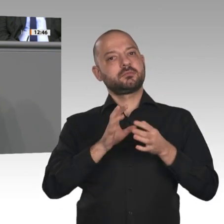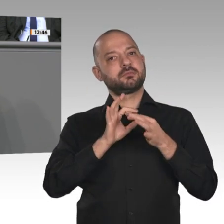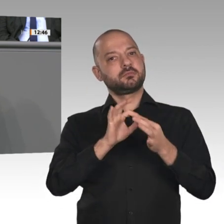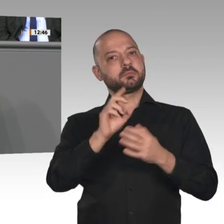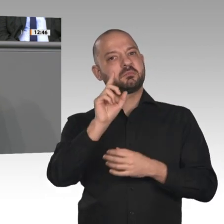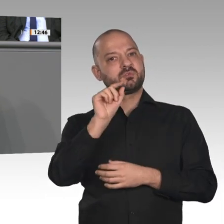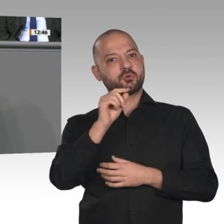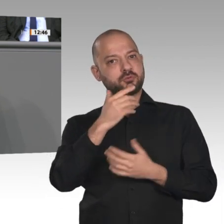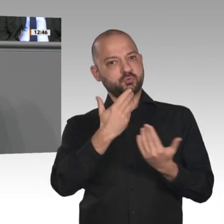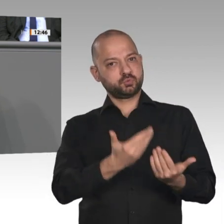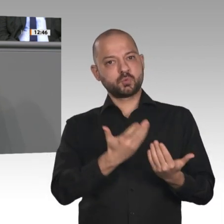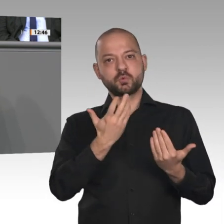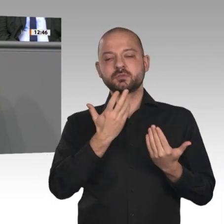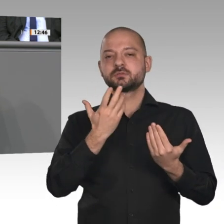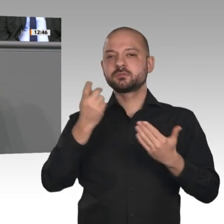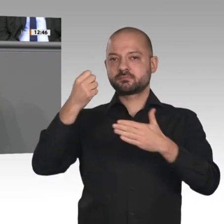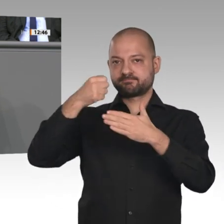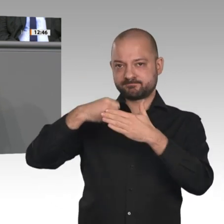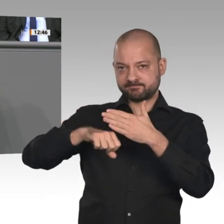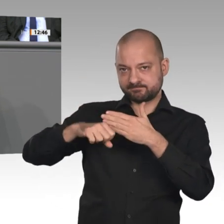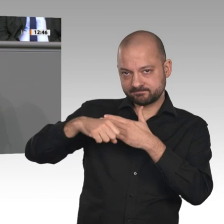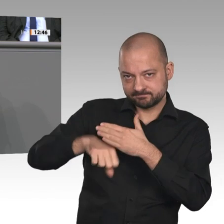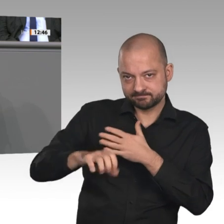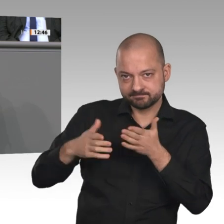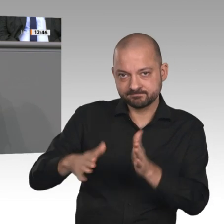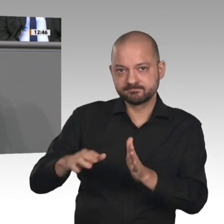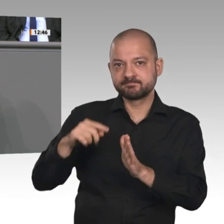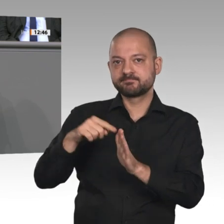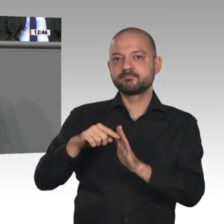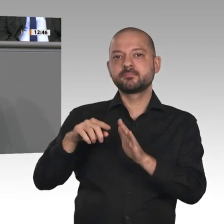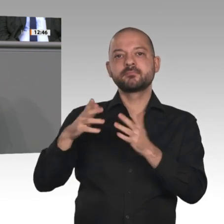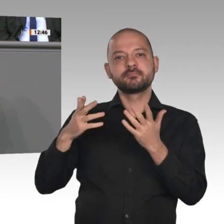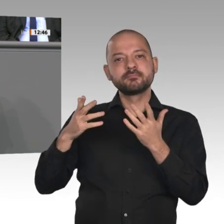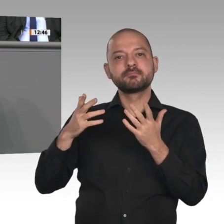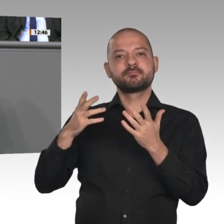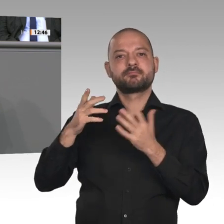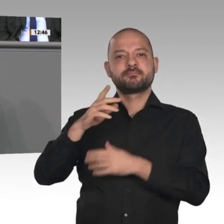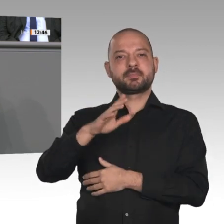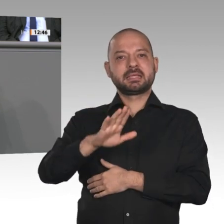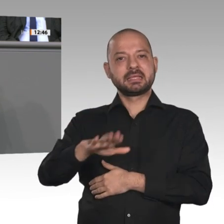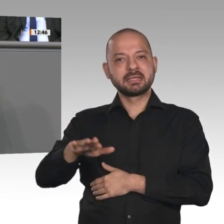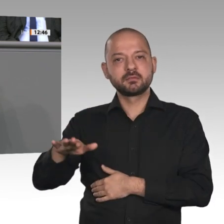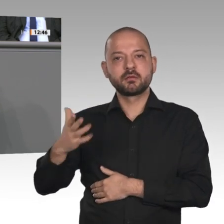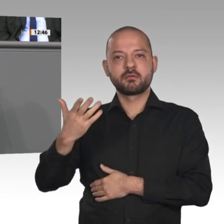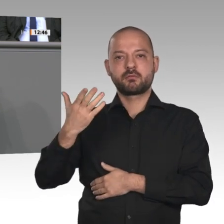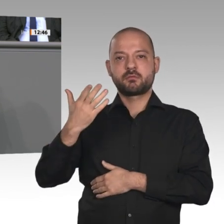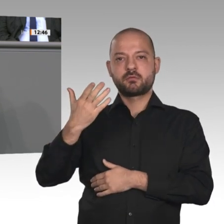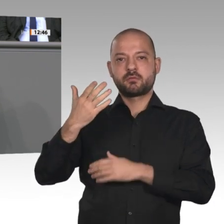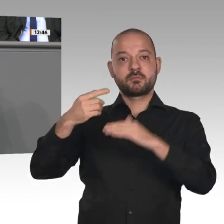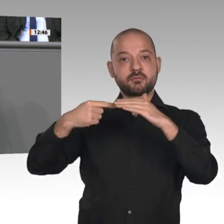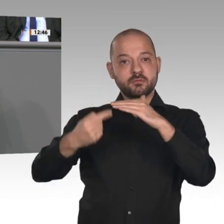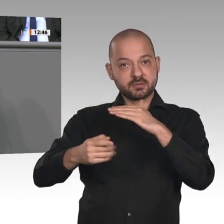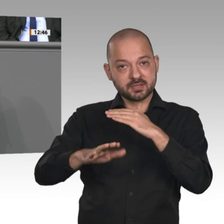Kindeskinder ausgebürgerter Männer sind, sowie die nicht ehelichen sowie nach Durchsetzung der Gleichberechtigung geborenen ehelichen Kinder